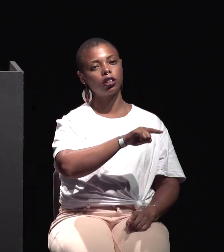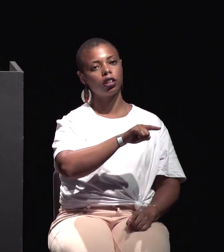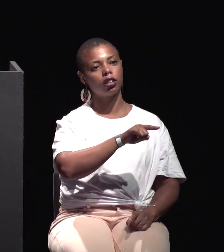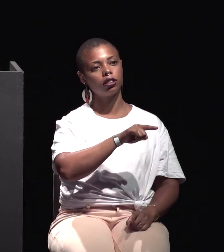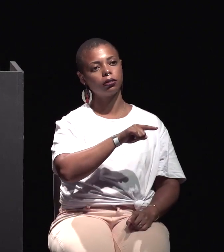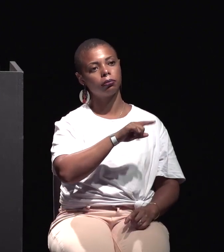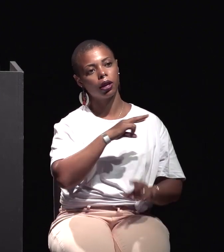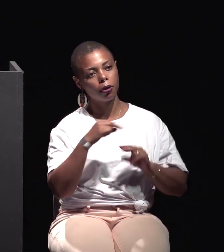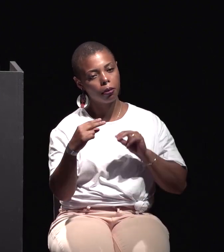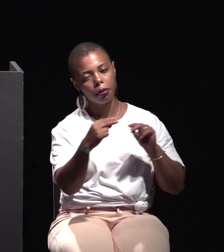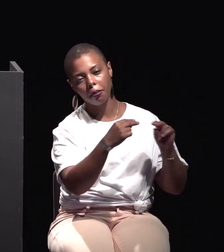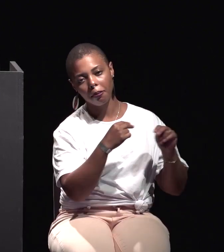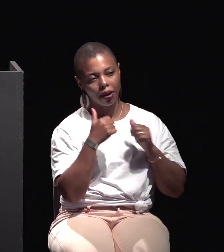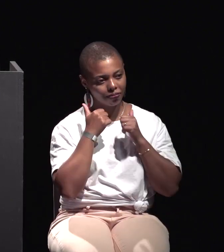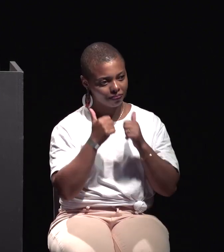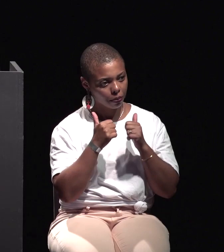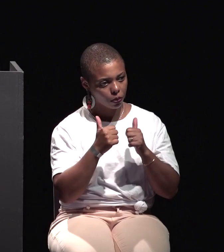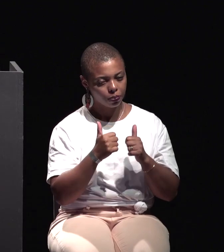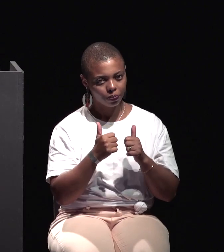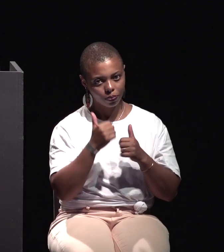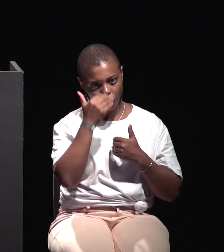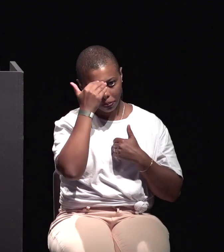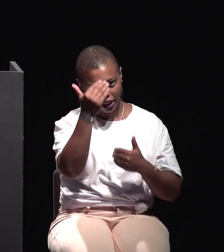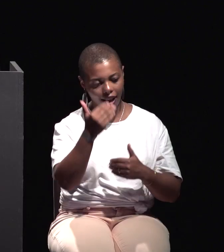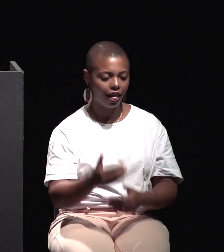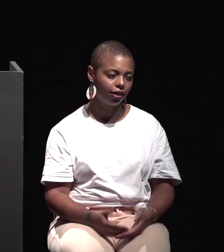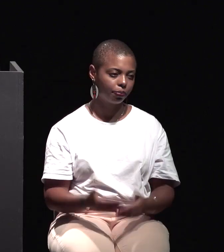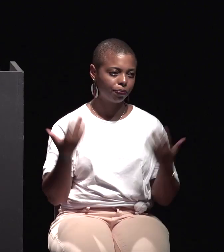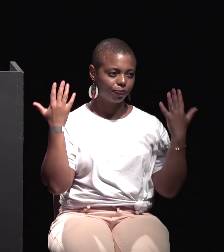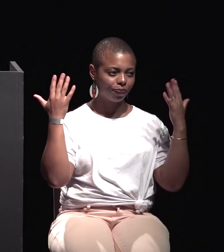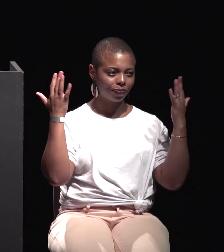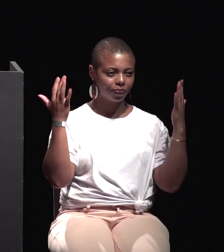gente converse aí. Muito obrigada.